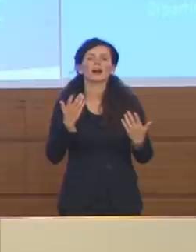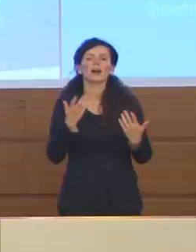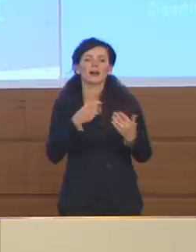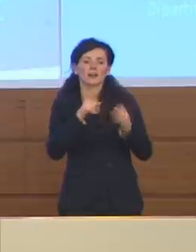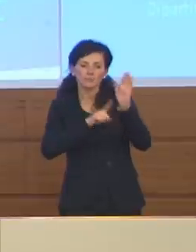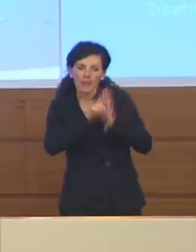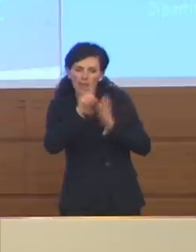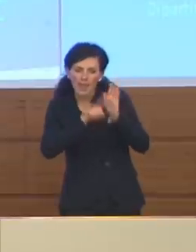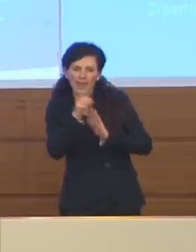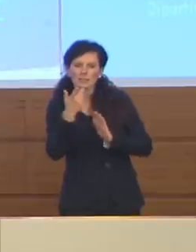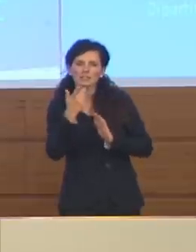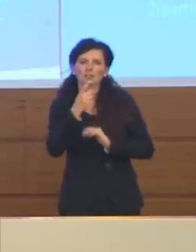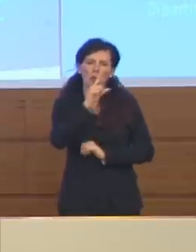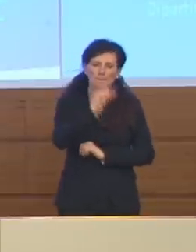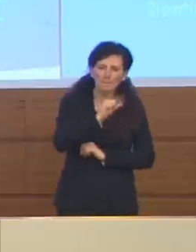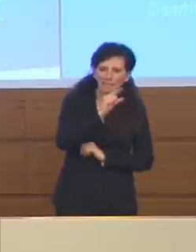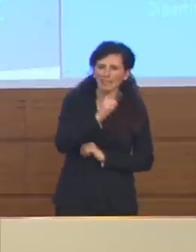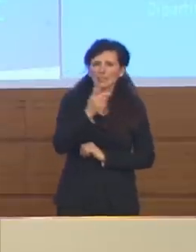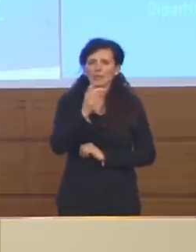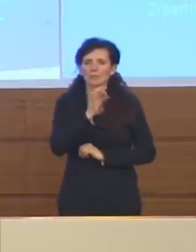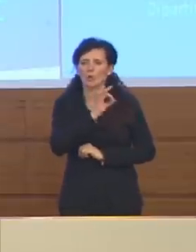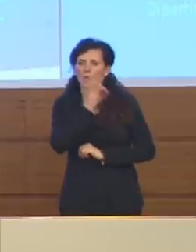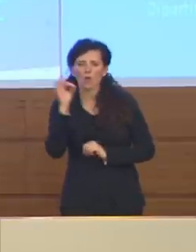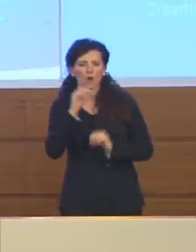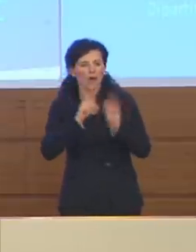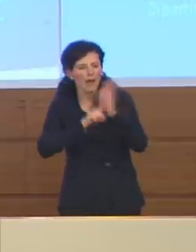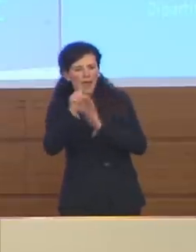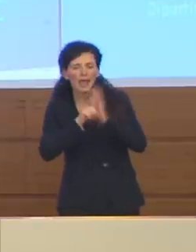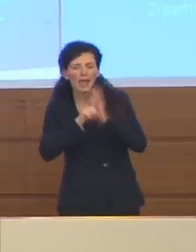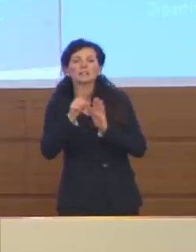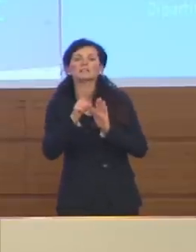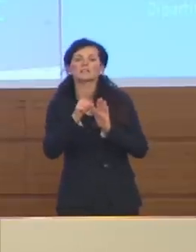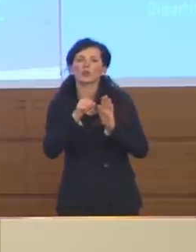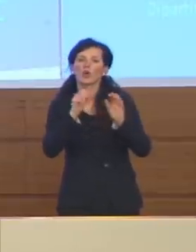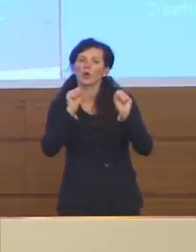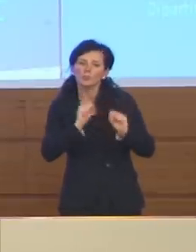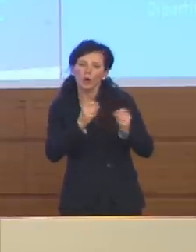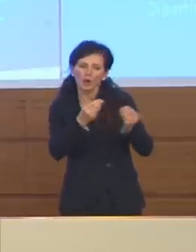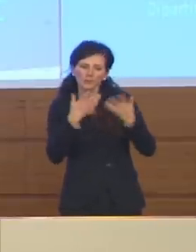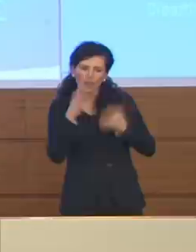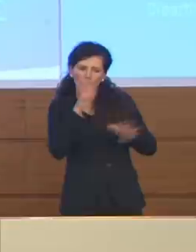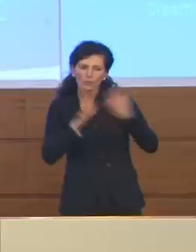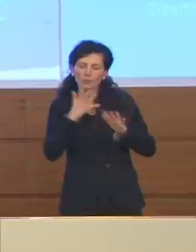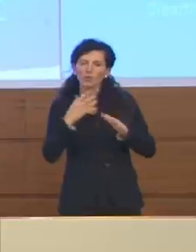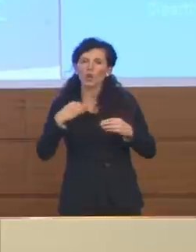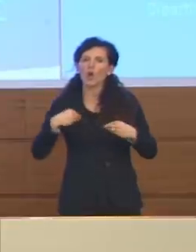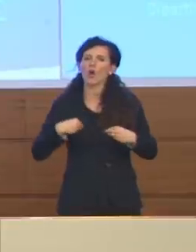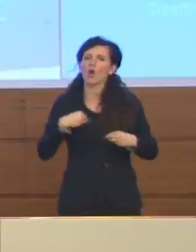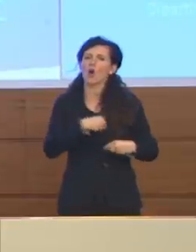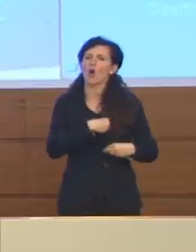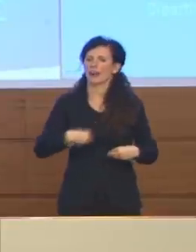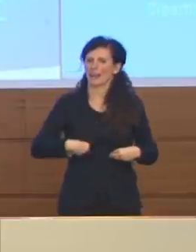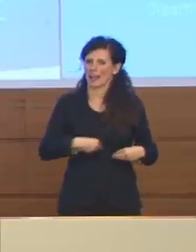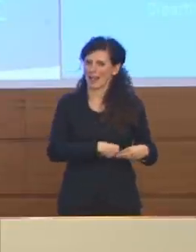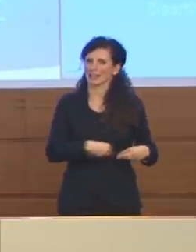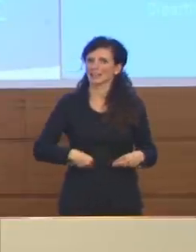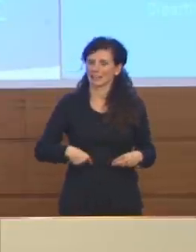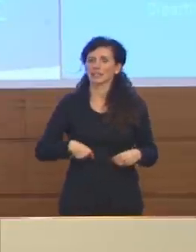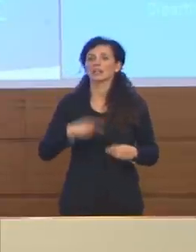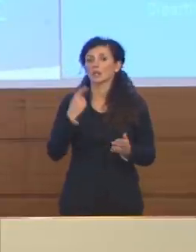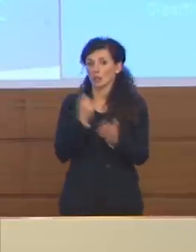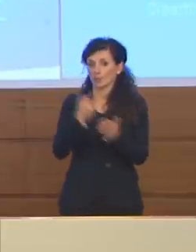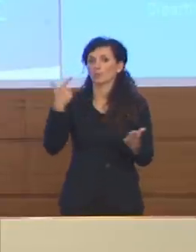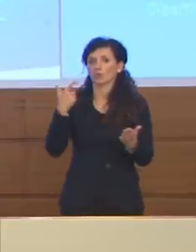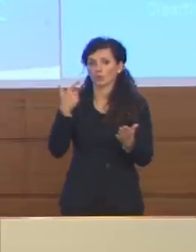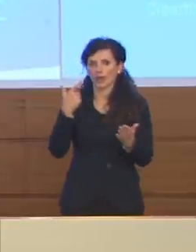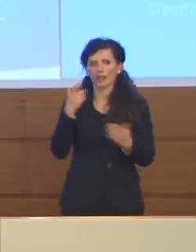esiti su quelli che sono gli organi più interessati rispetto